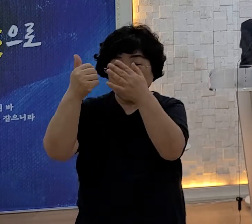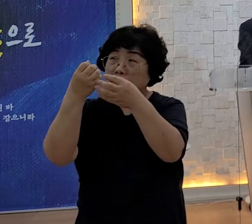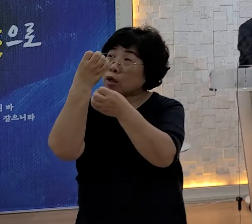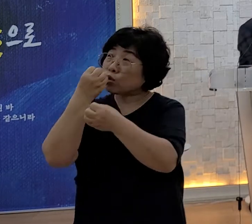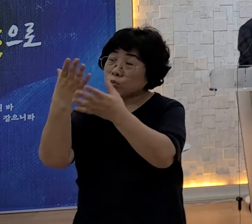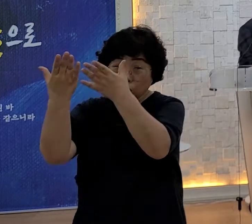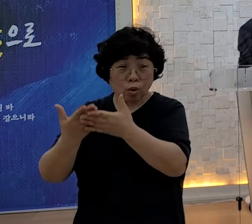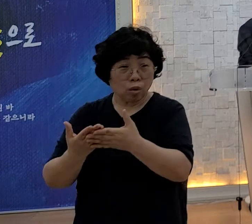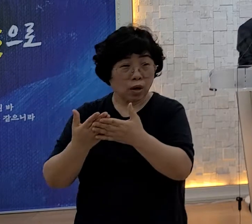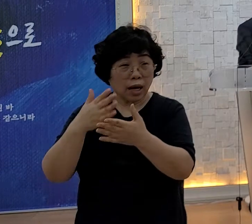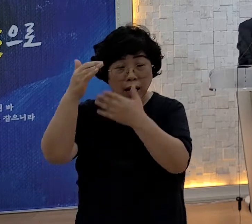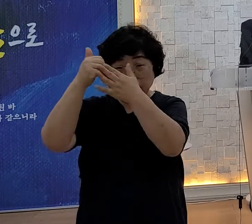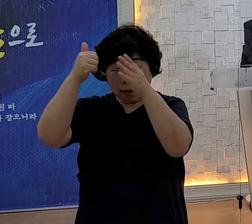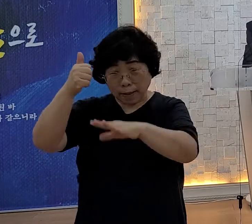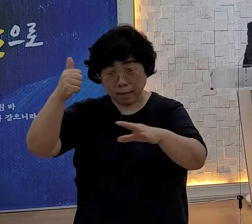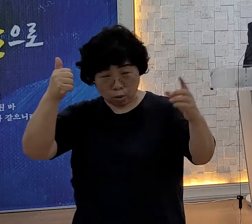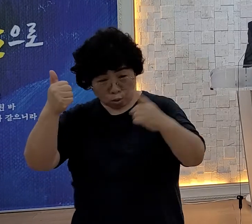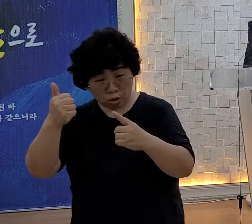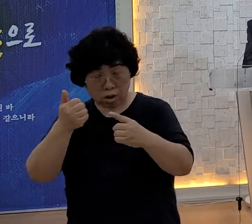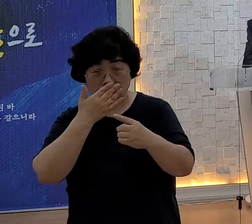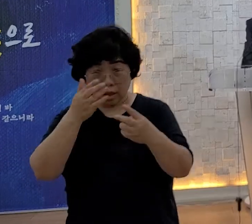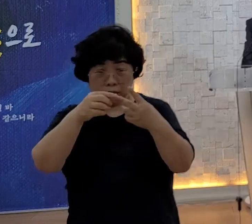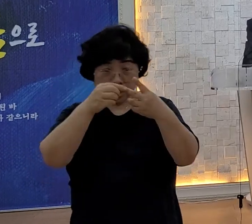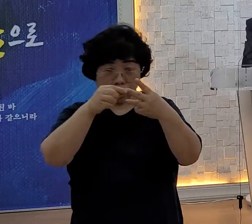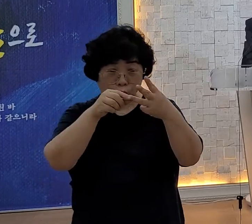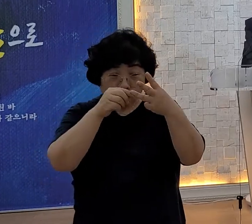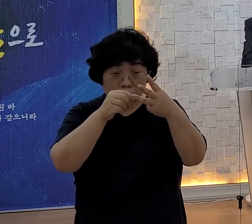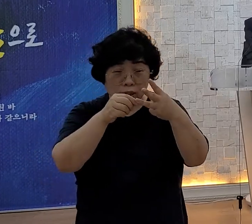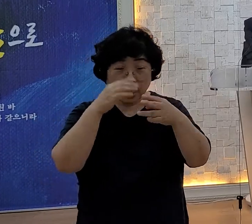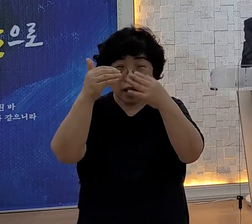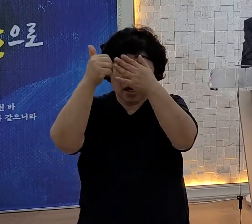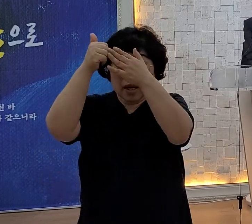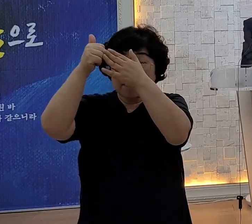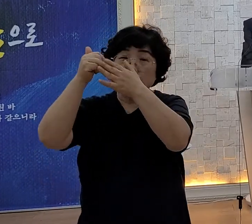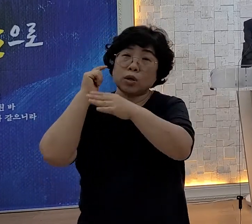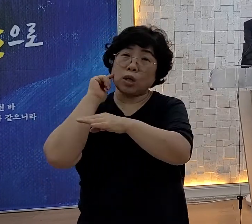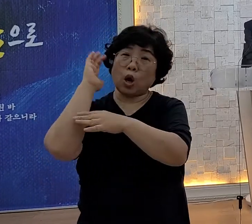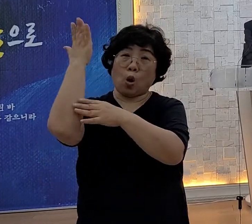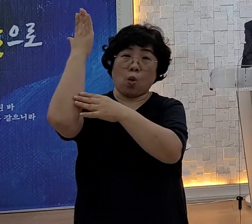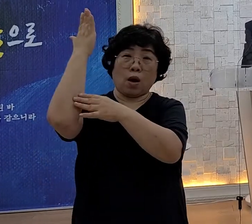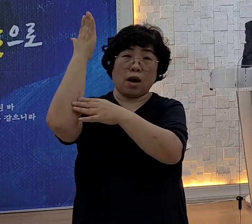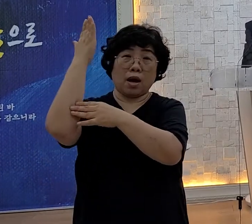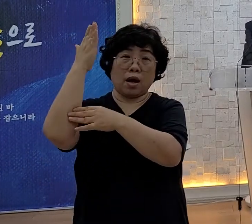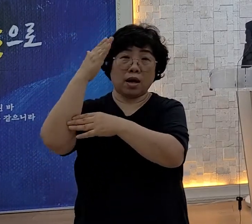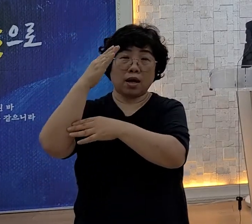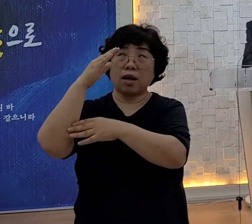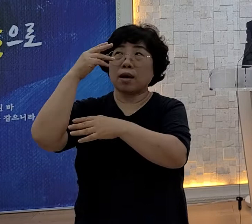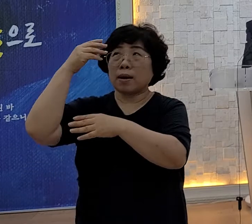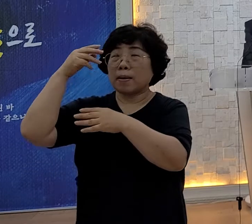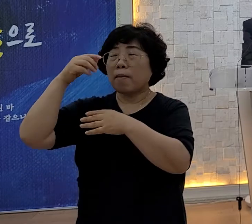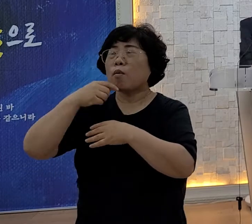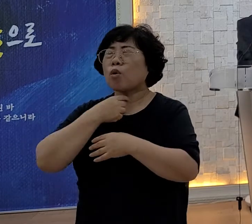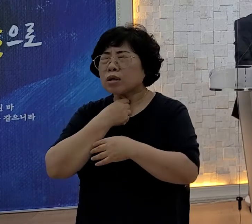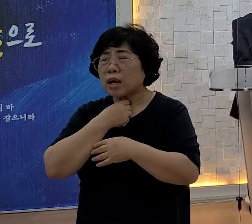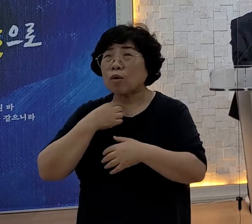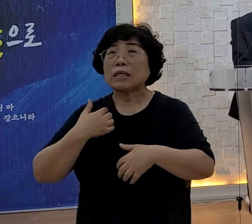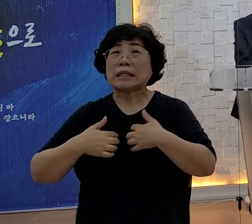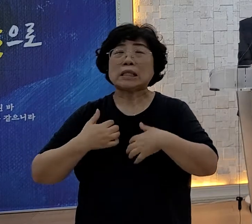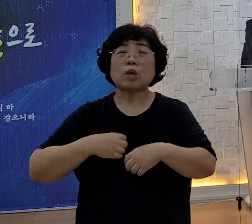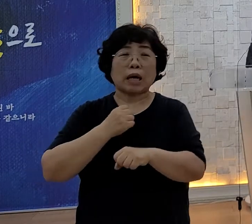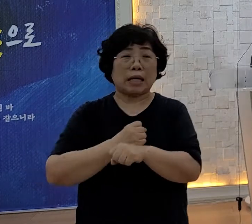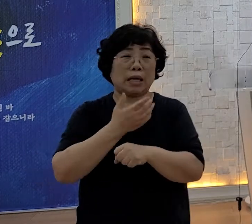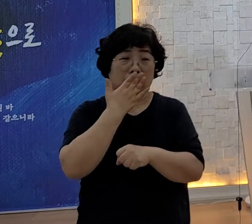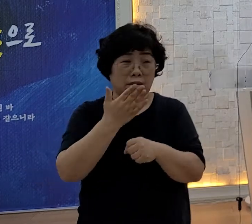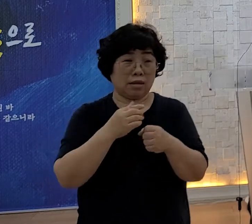이 마지막 부분을 통해서 그렇게 오늘 나눌 주제입니다. 오늘 믿음으로 어렵게 된 자가 받는 축복, 화평케